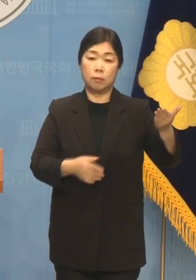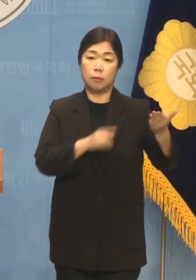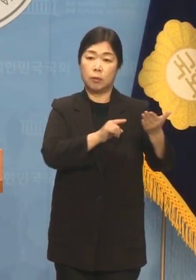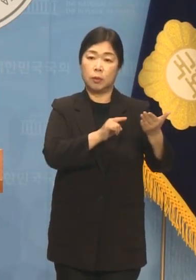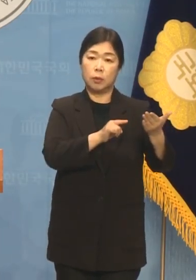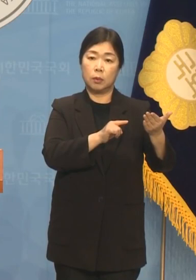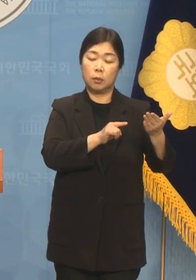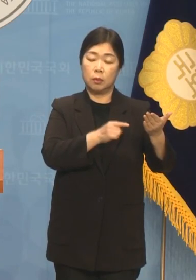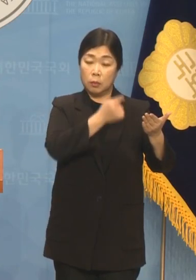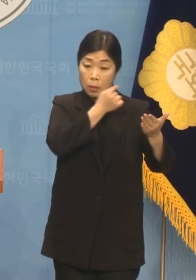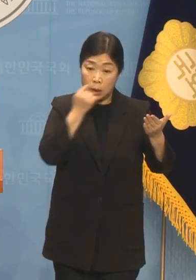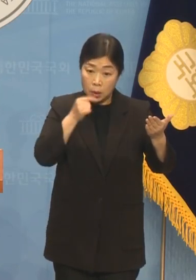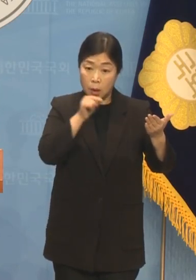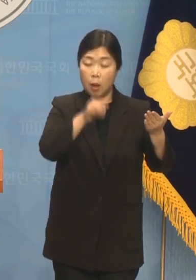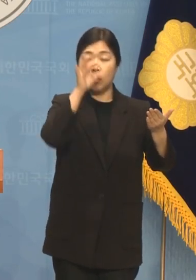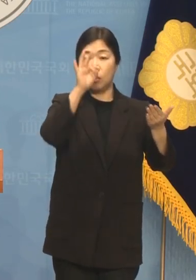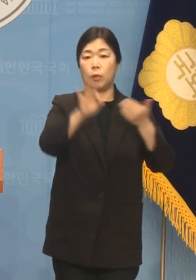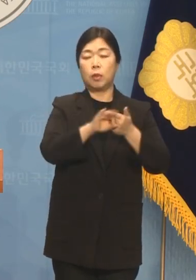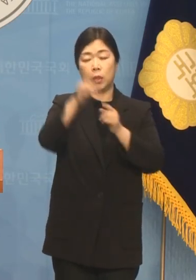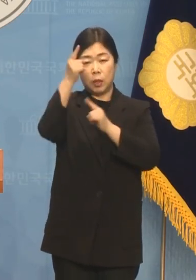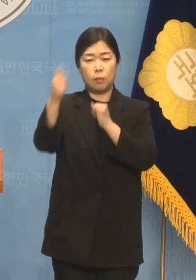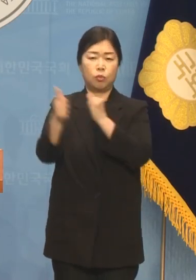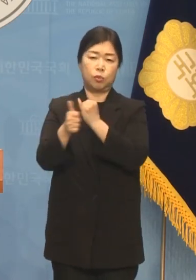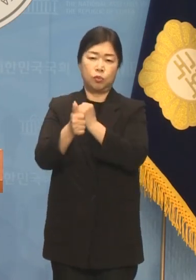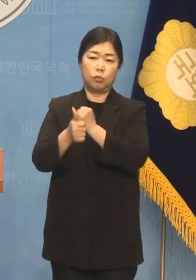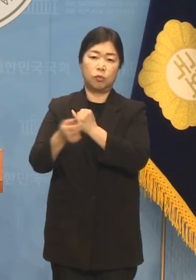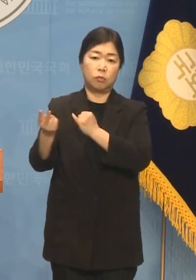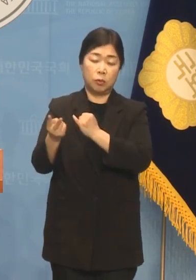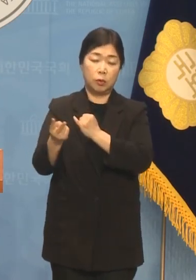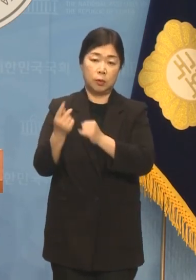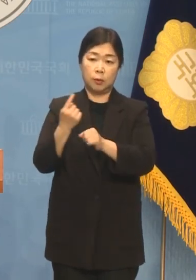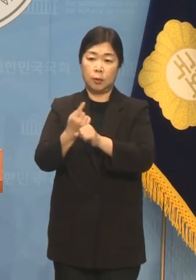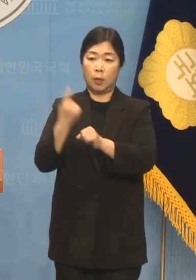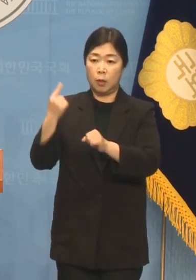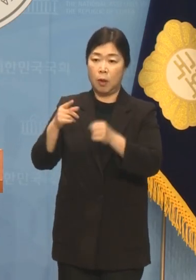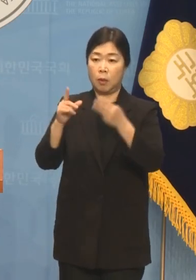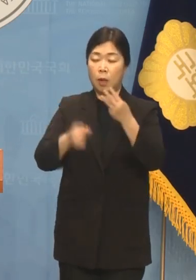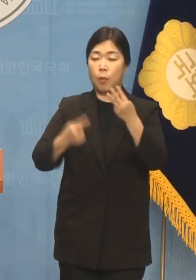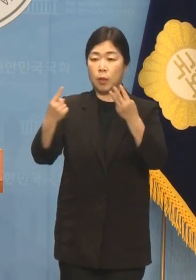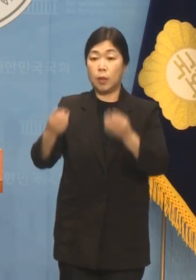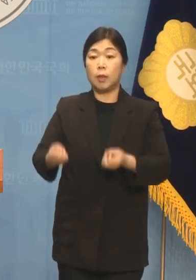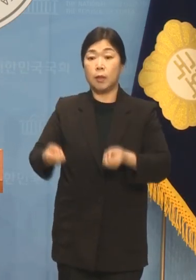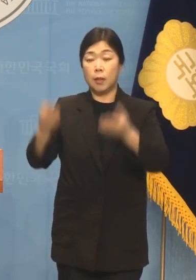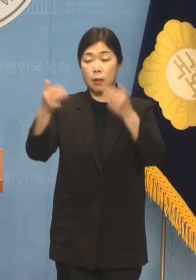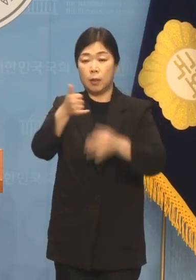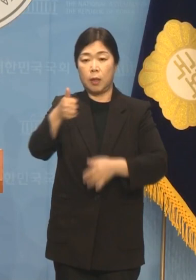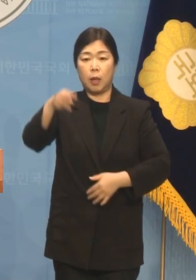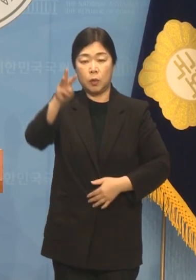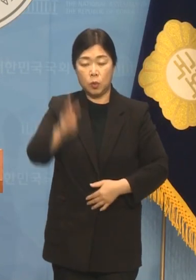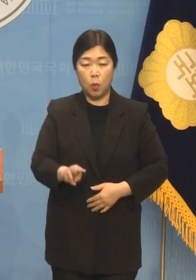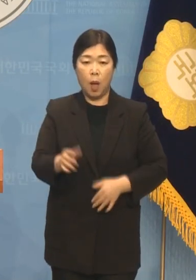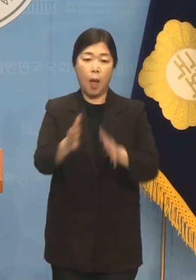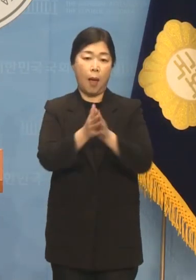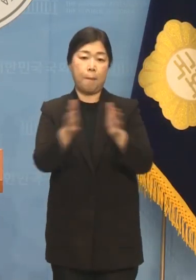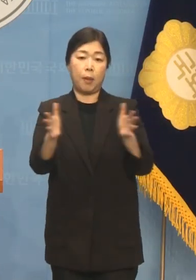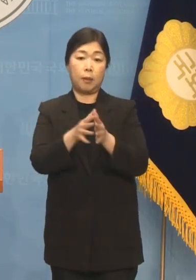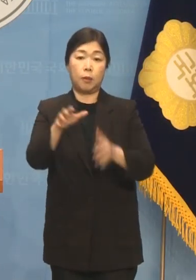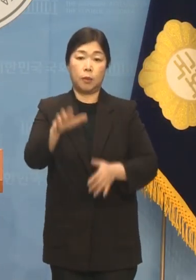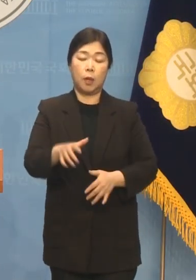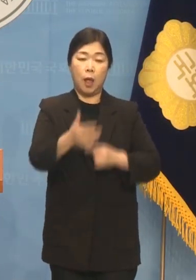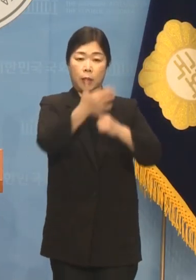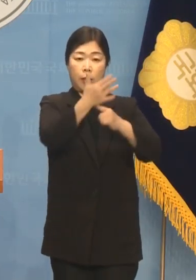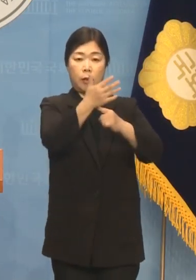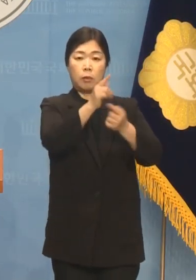자유통일당이 확인한 바에 따르면 이모 씨 부부는 작년 3일절에 세종시의 한 아파트에